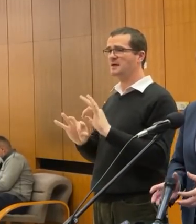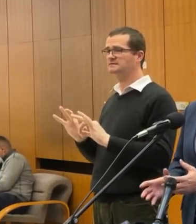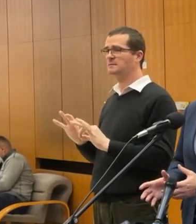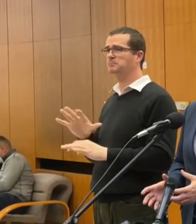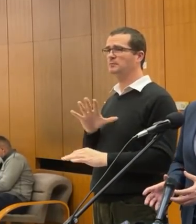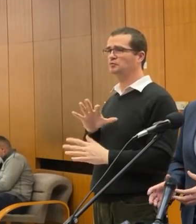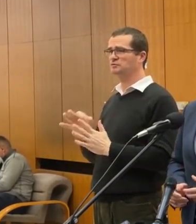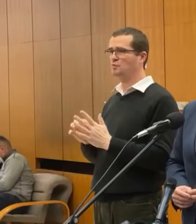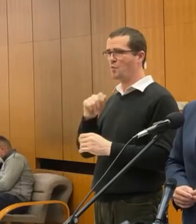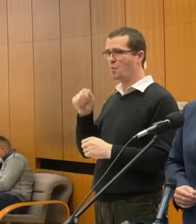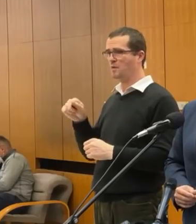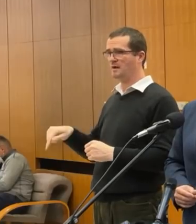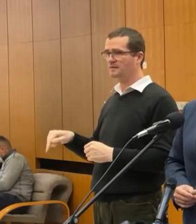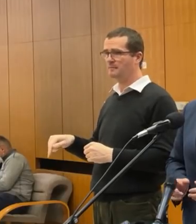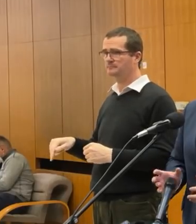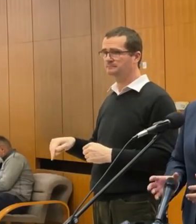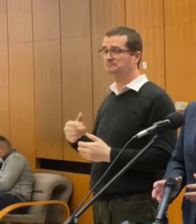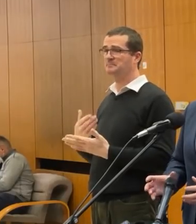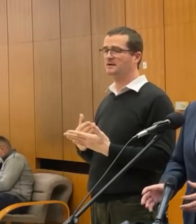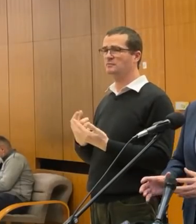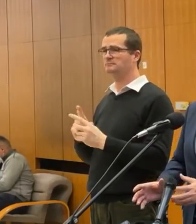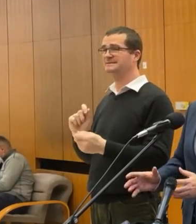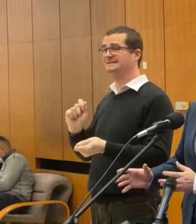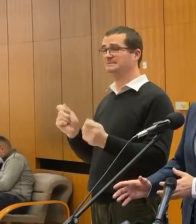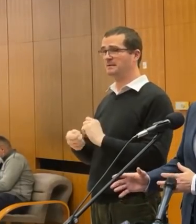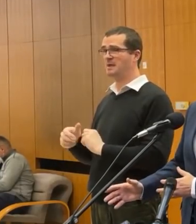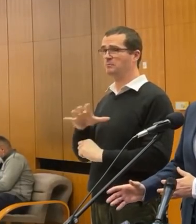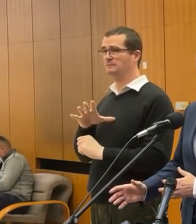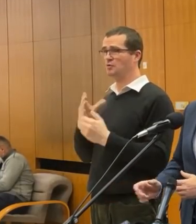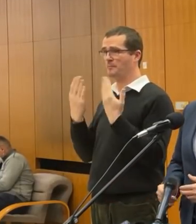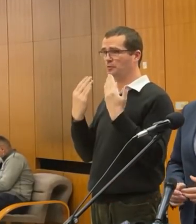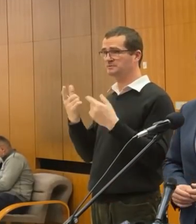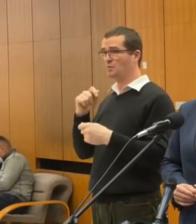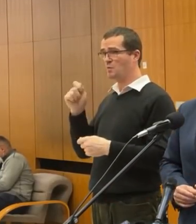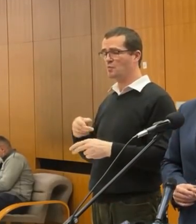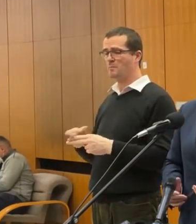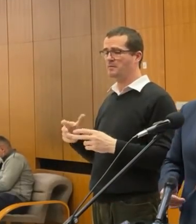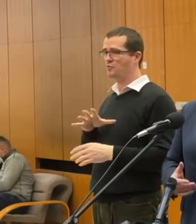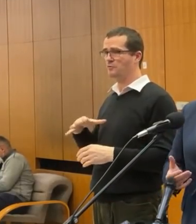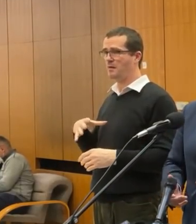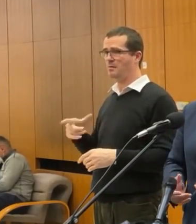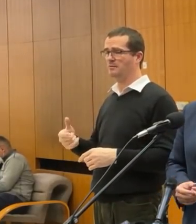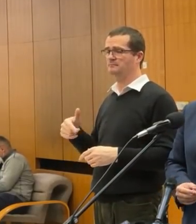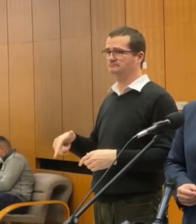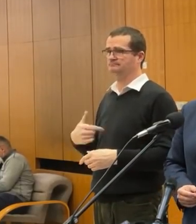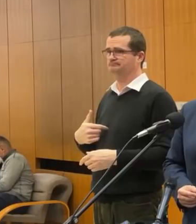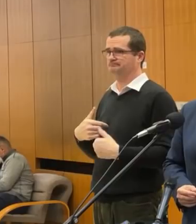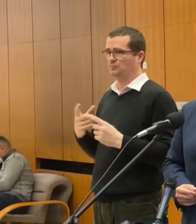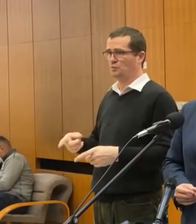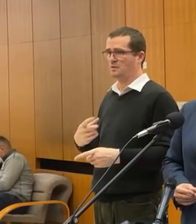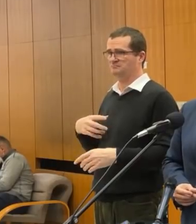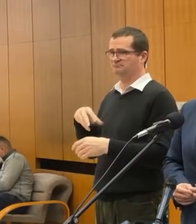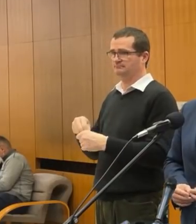na bezpečnostnú situáciu na Ukrajine. Preto akákoľvek zmena bezpečnostného prostredia na Ukrajine úplne prirodzene vyvolá aj reakciu u